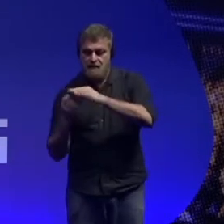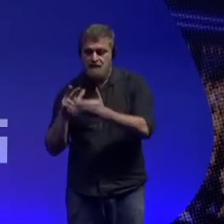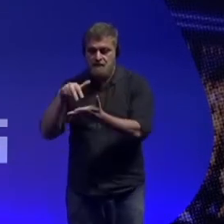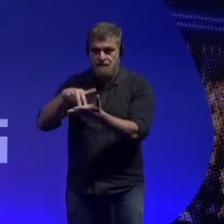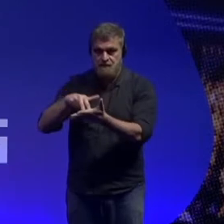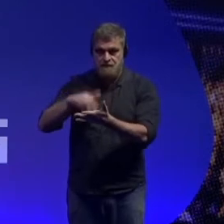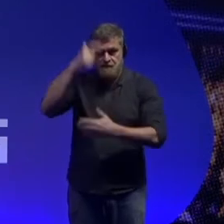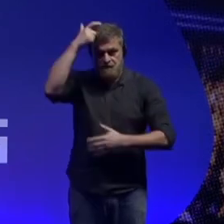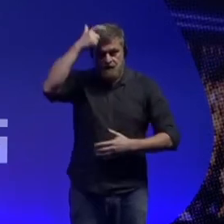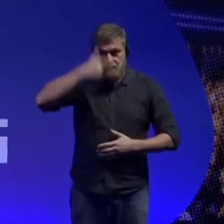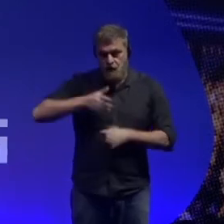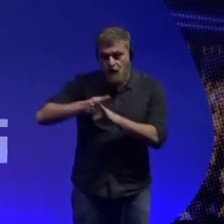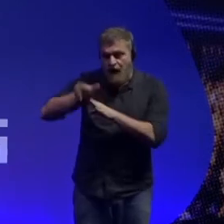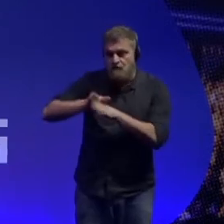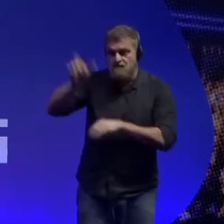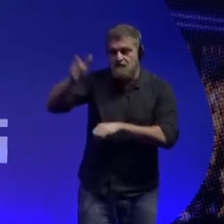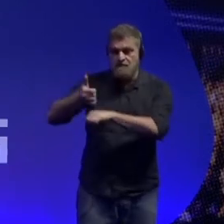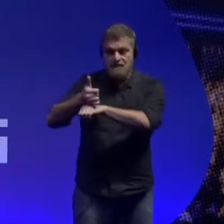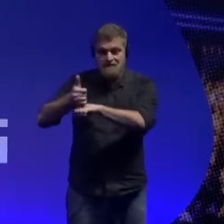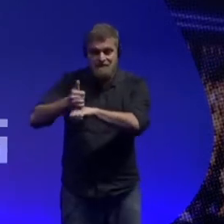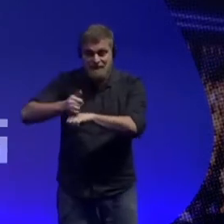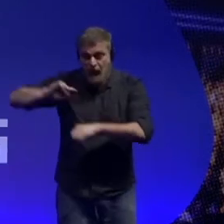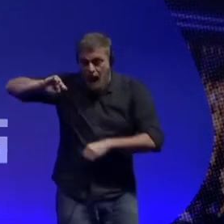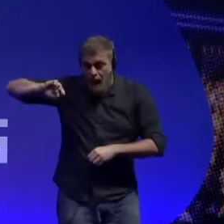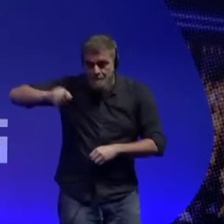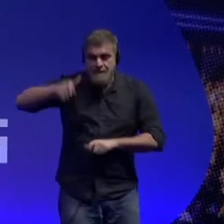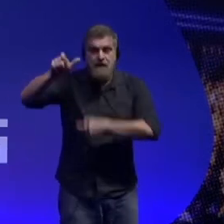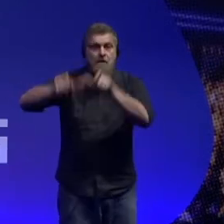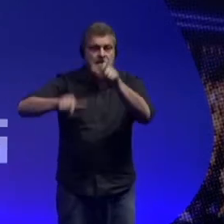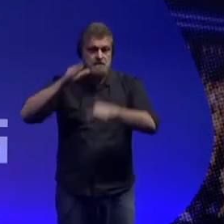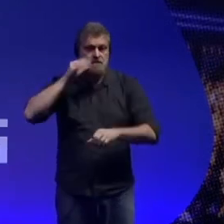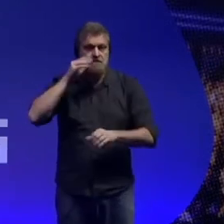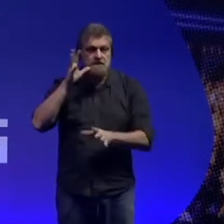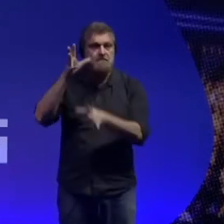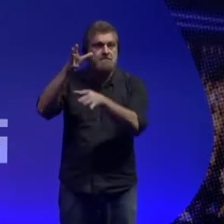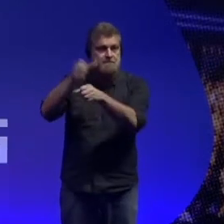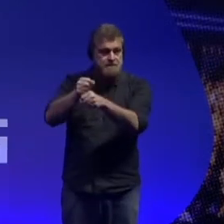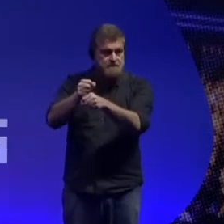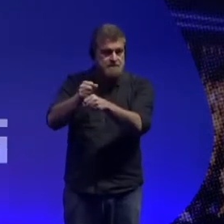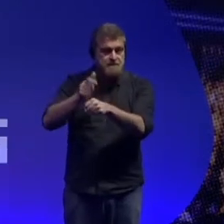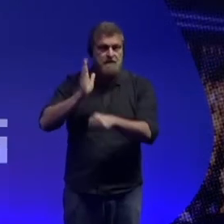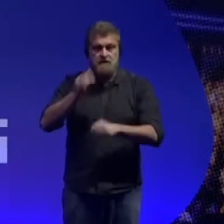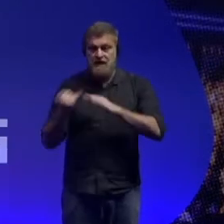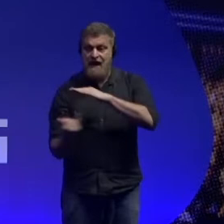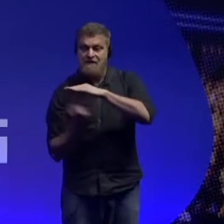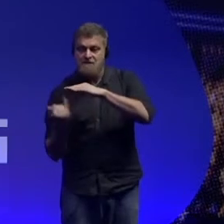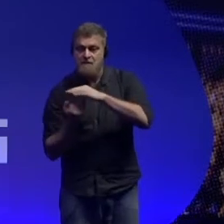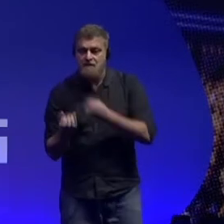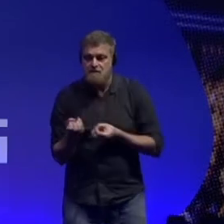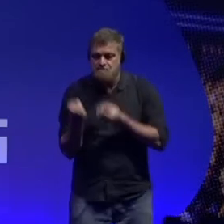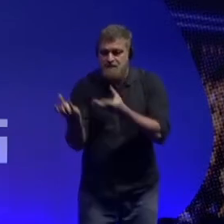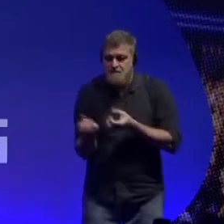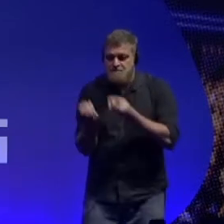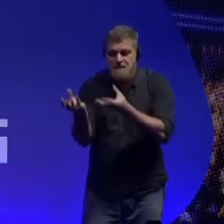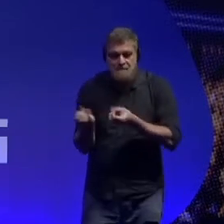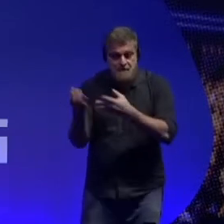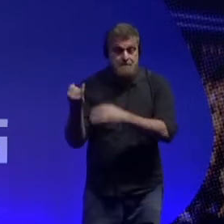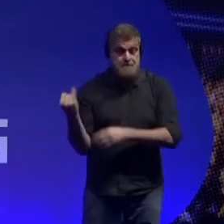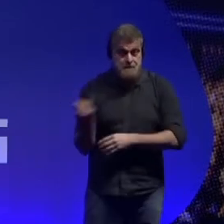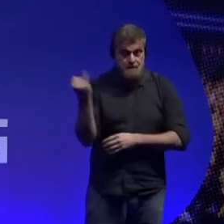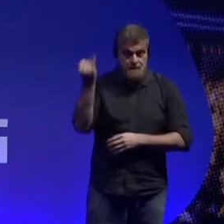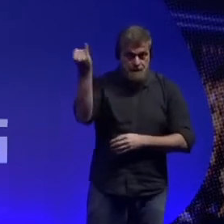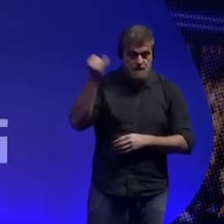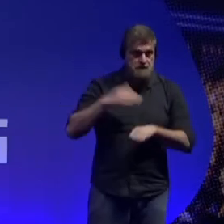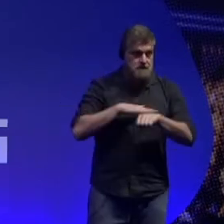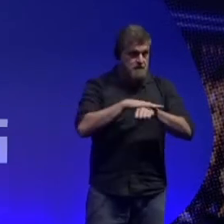sou mentor profissional também, já mentorei mais de 1000 pessoas profissionalmente e milhares informalmente, e todas essas são informações importantes que a gente vai